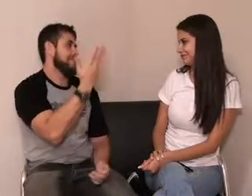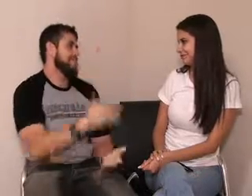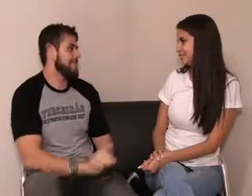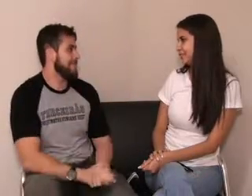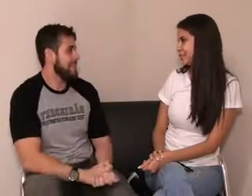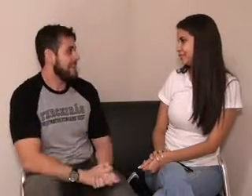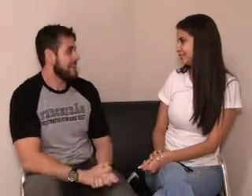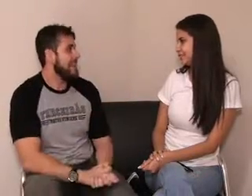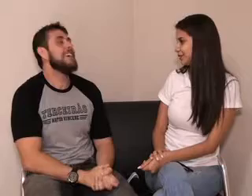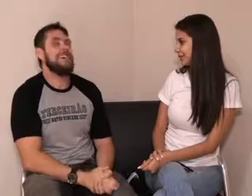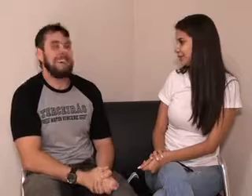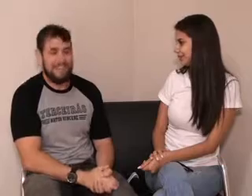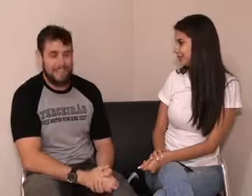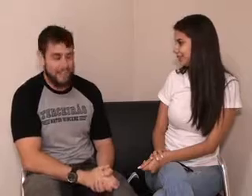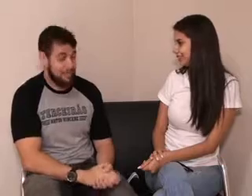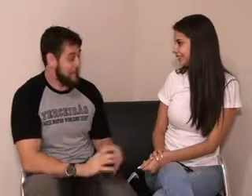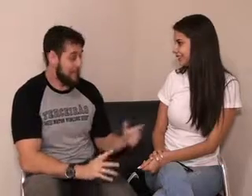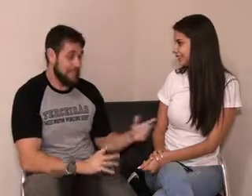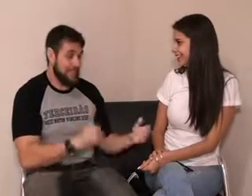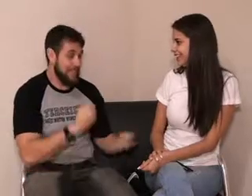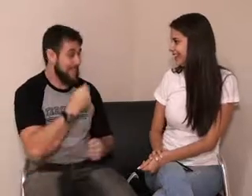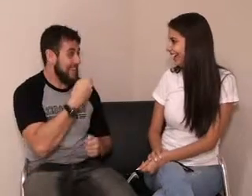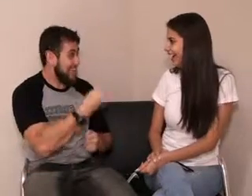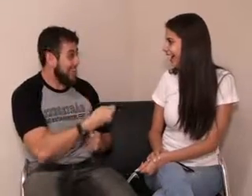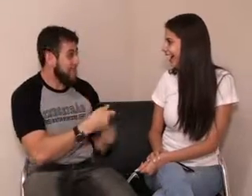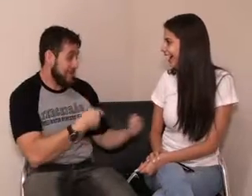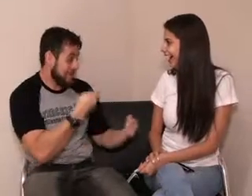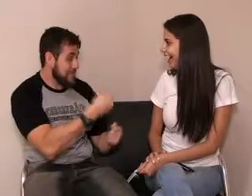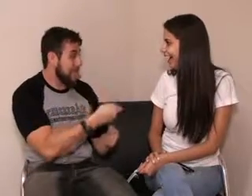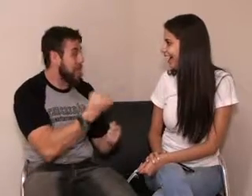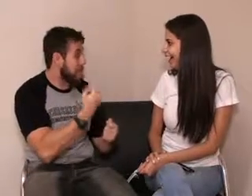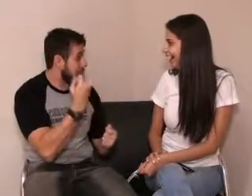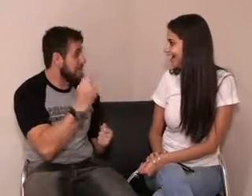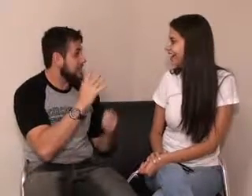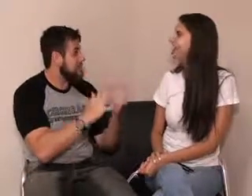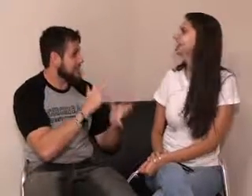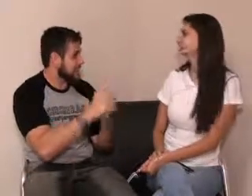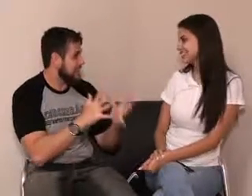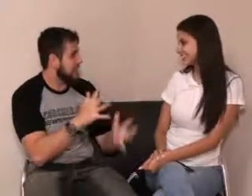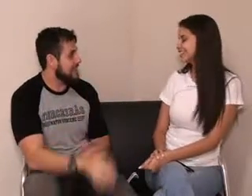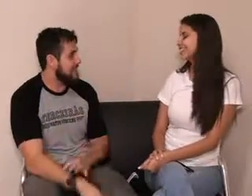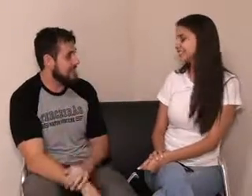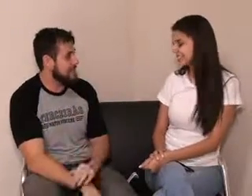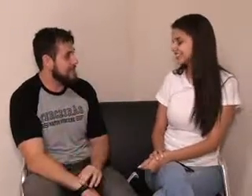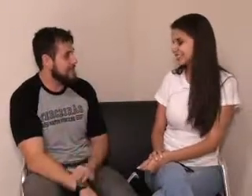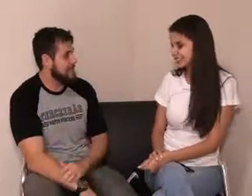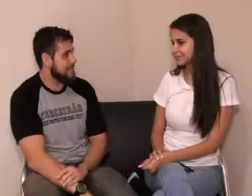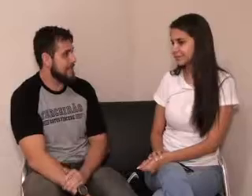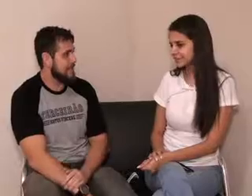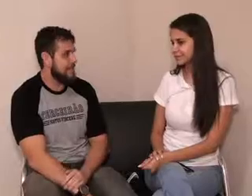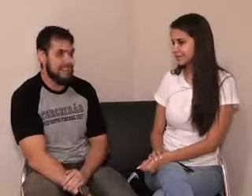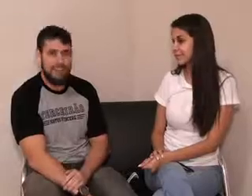e formação de quadro de reserva do programa Brasil Alfabetizado, voltado para a alfabetização de